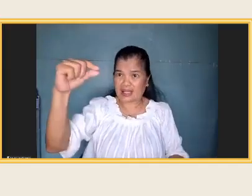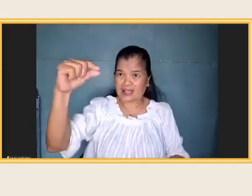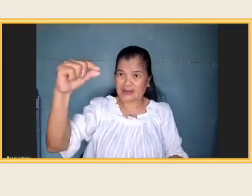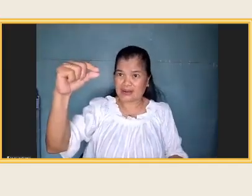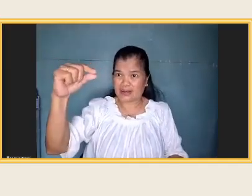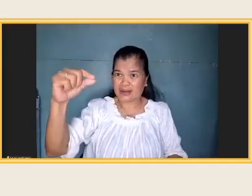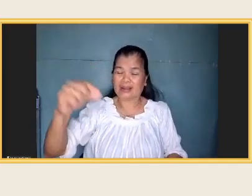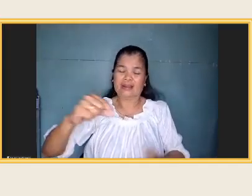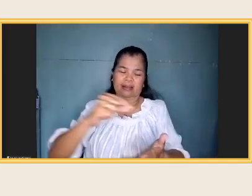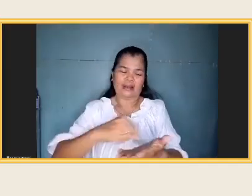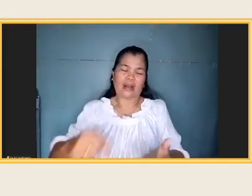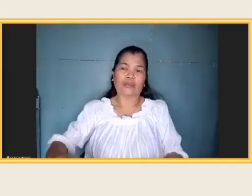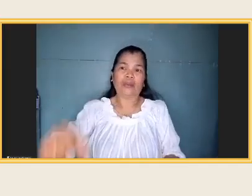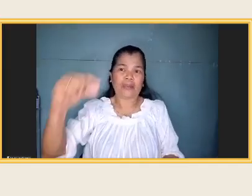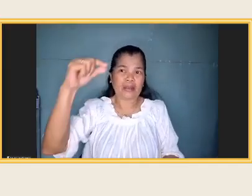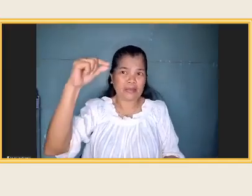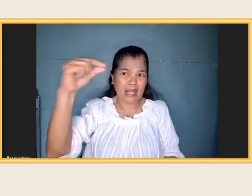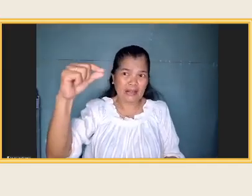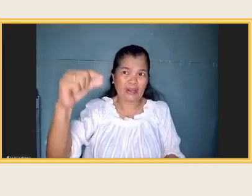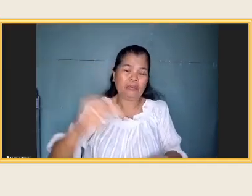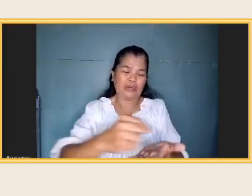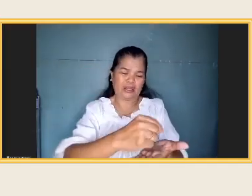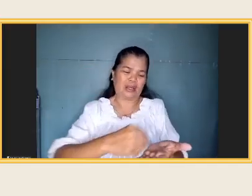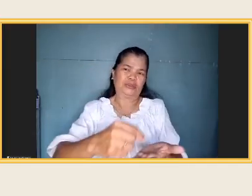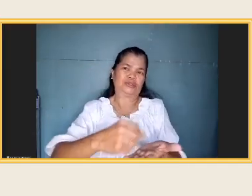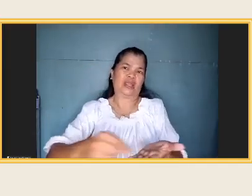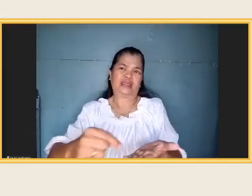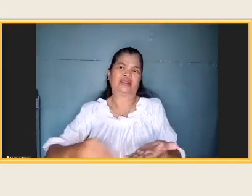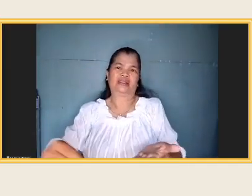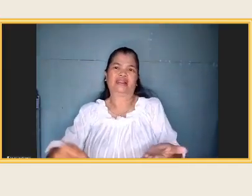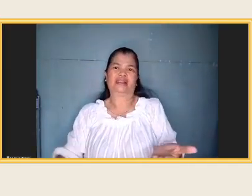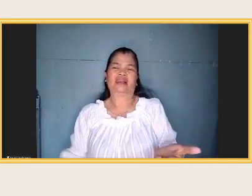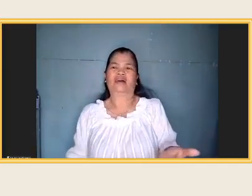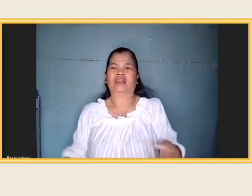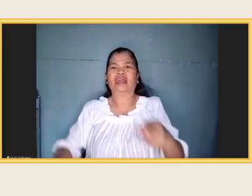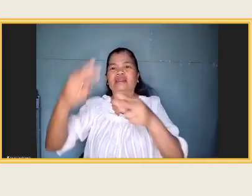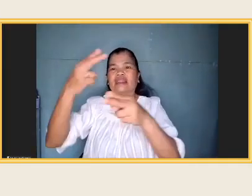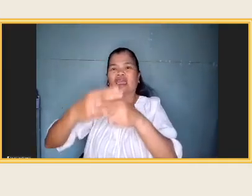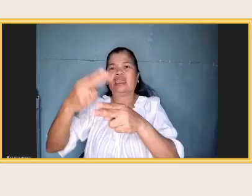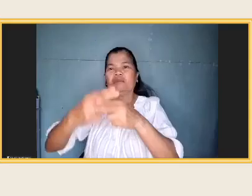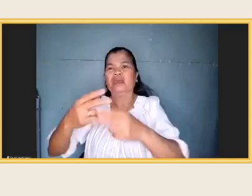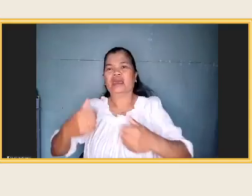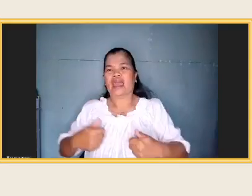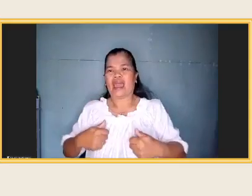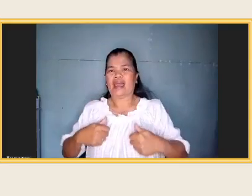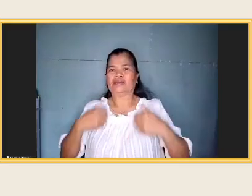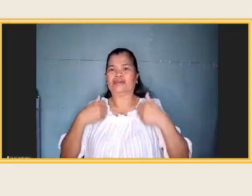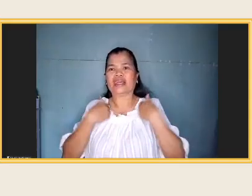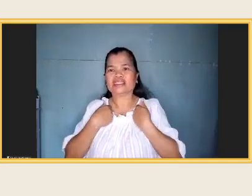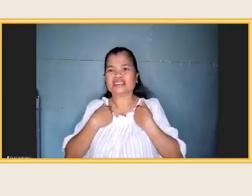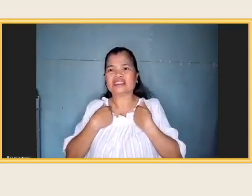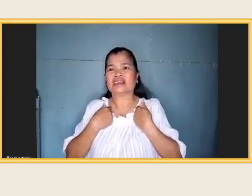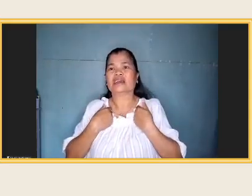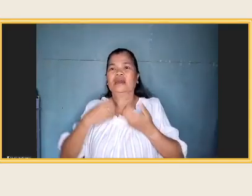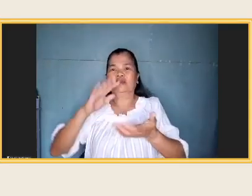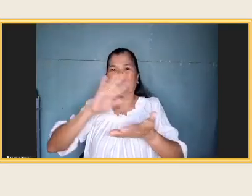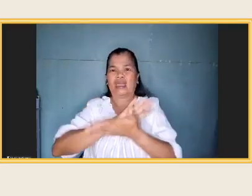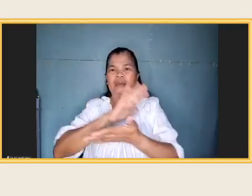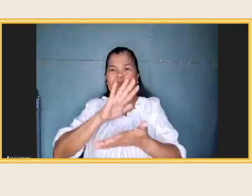ka nagaganon. Ang ballpen, gaganon ka muna tapos write. Ulit, name,